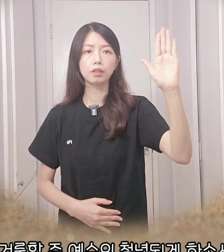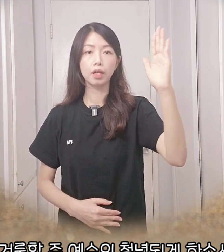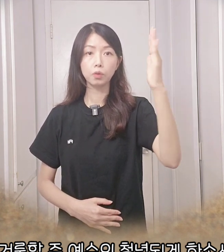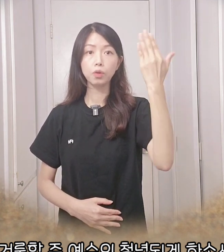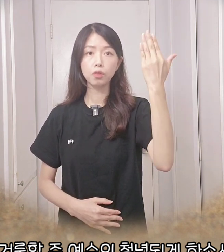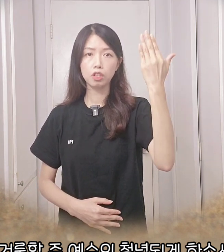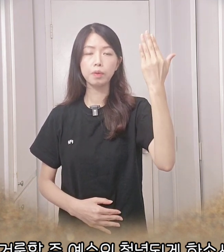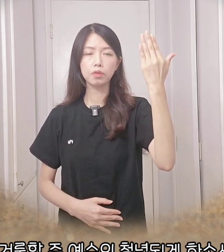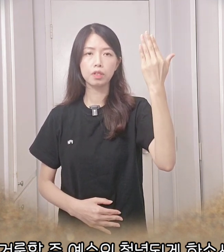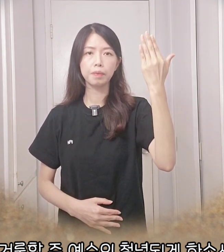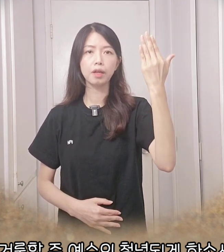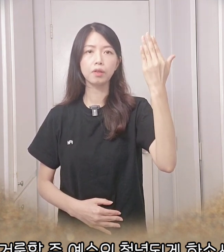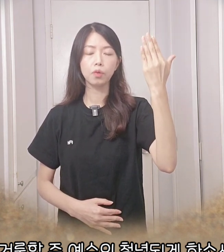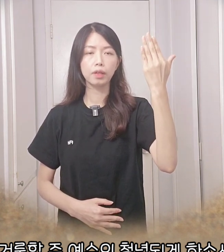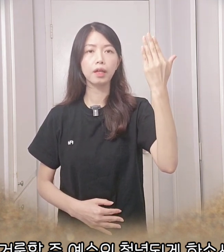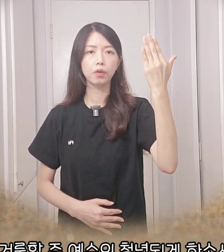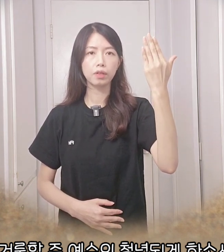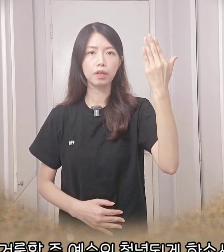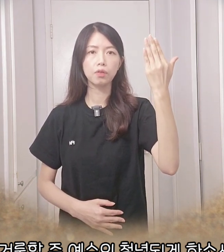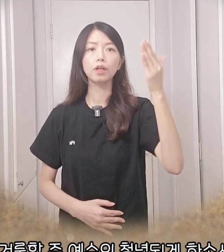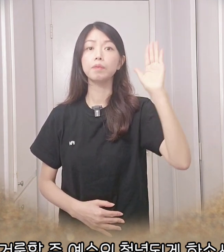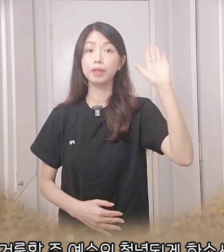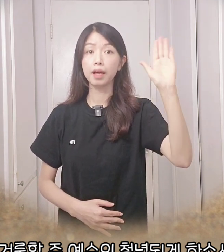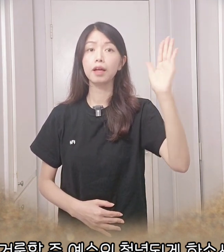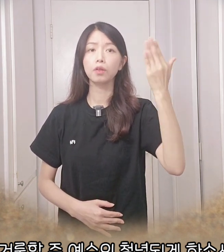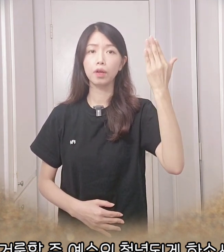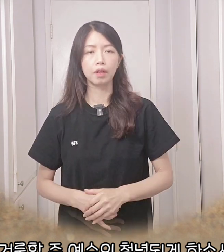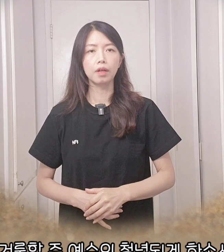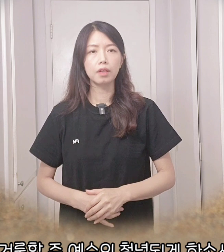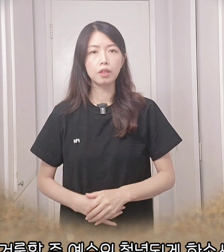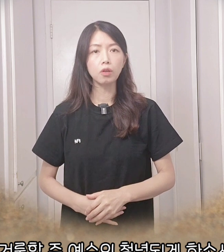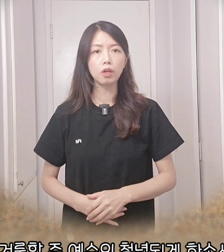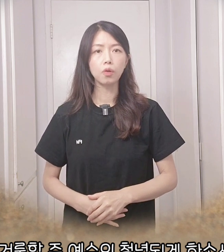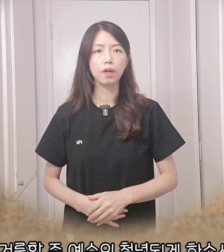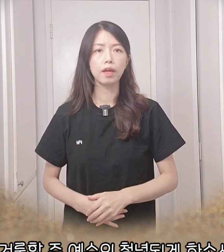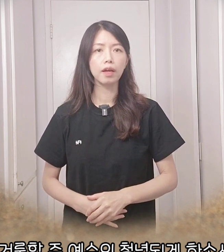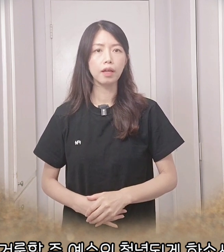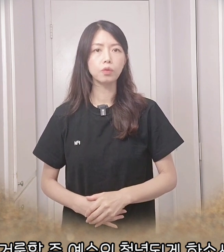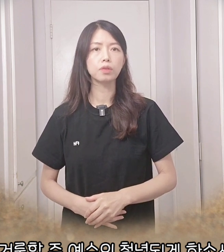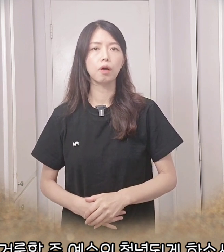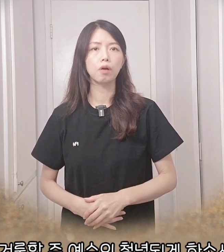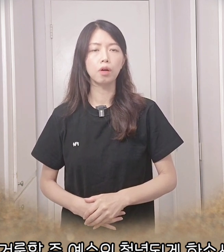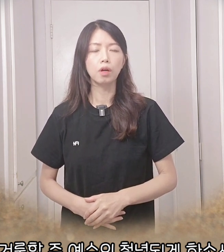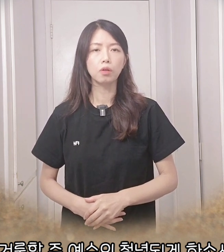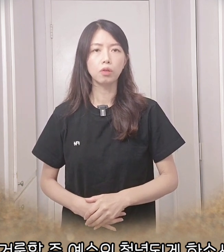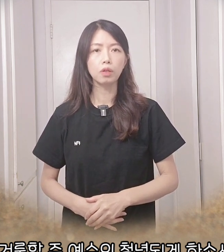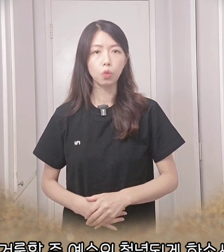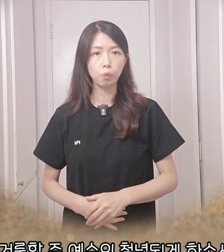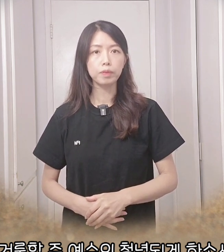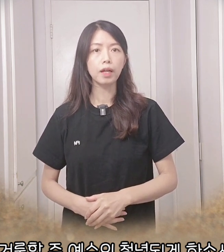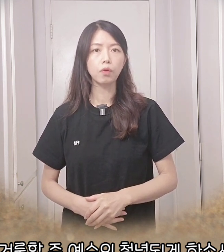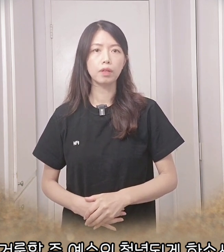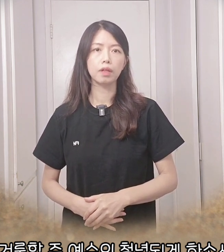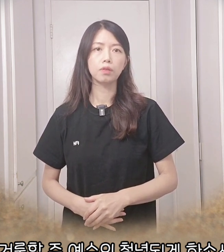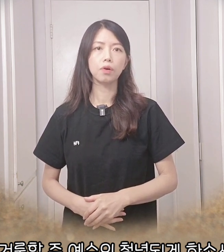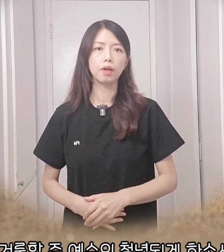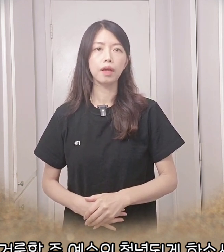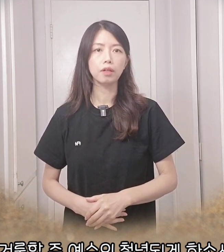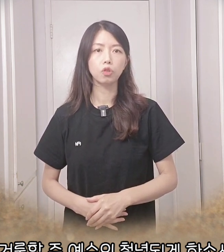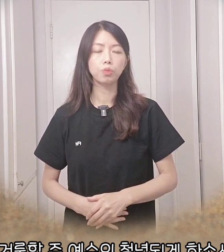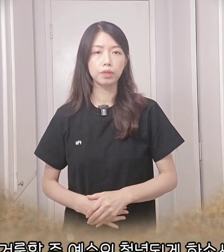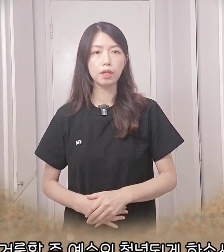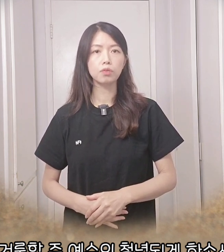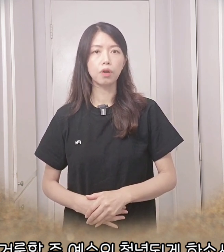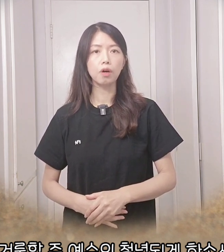옆에서 그대로 손을 뒤집어 주시면 되다라고 한 뜻의 수어가 됩니다. 되다. 청년 되게 하소서. 저는 돕다라고 한 뜻의